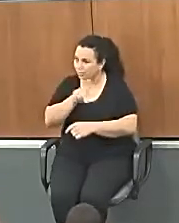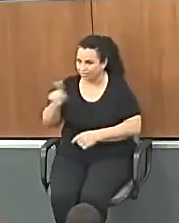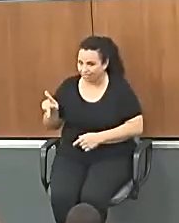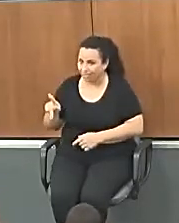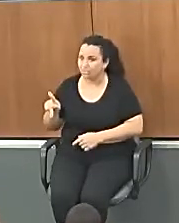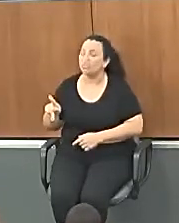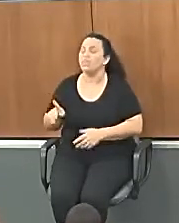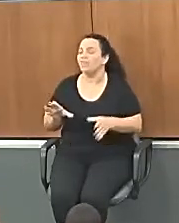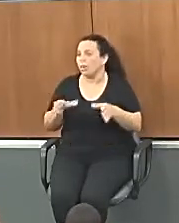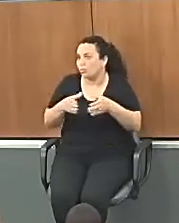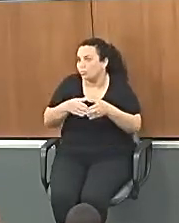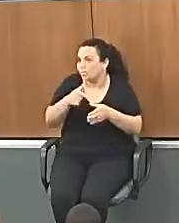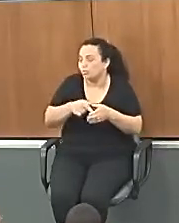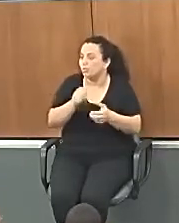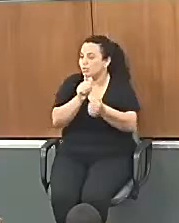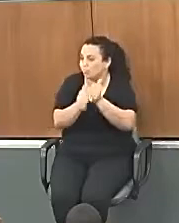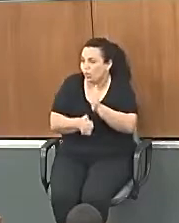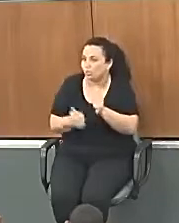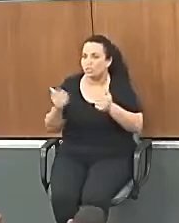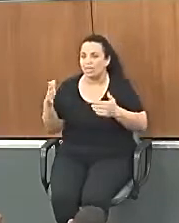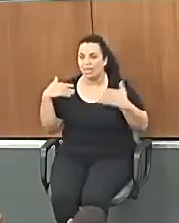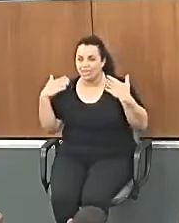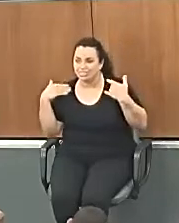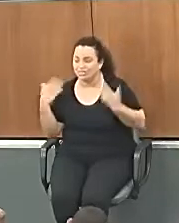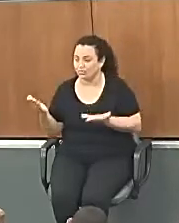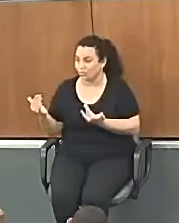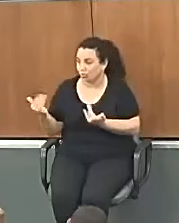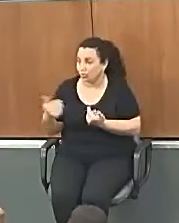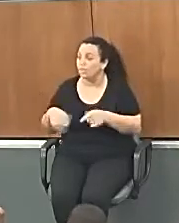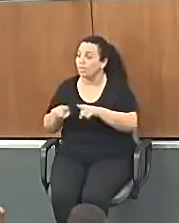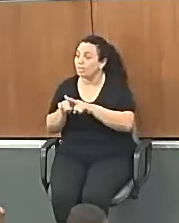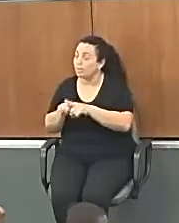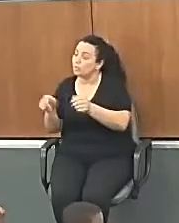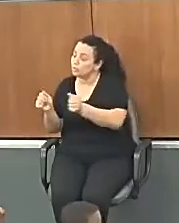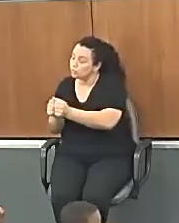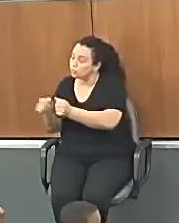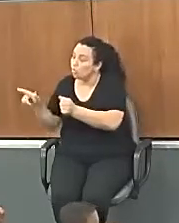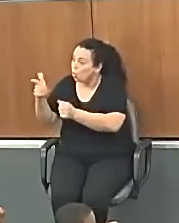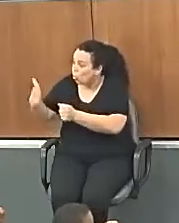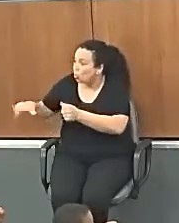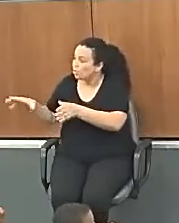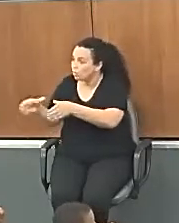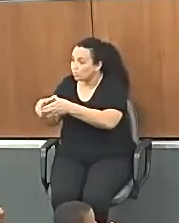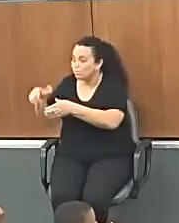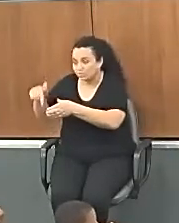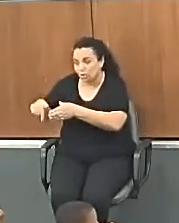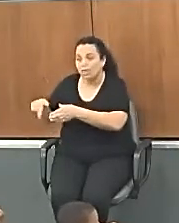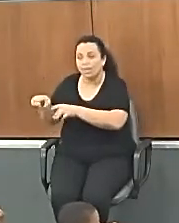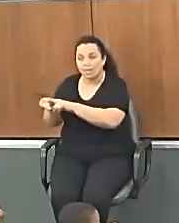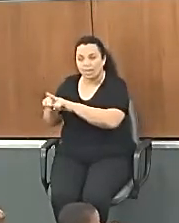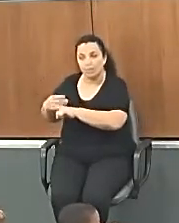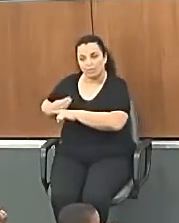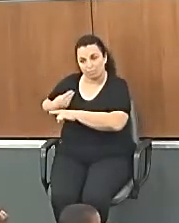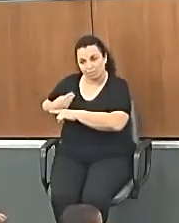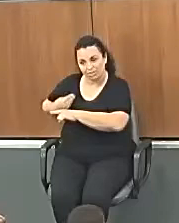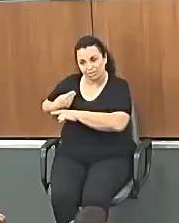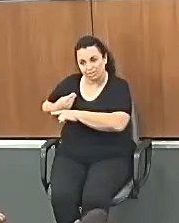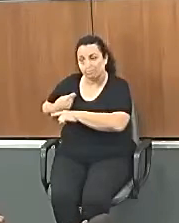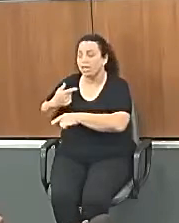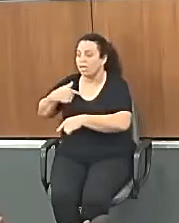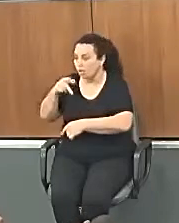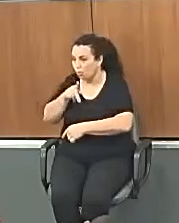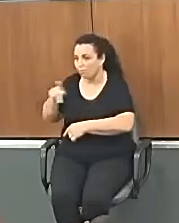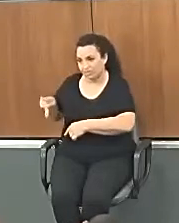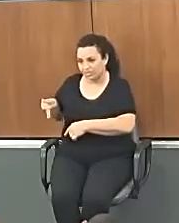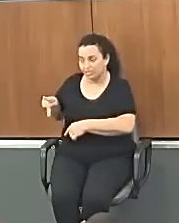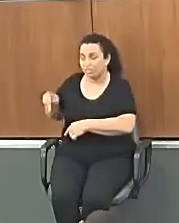e juventude em conjunto com a comissão que ele também integra como membro titular e sou presidente lá atualmente